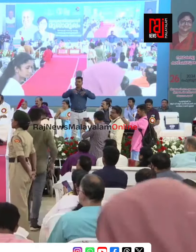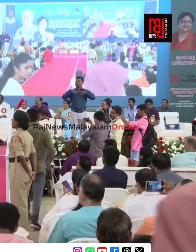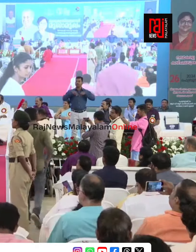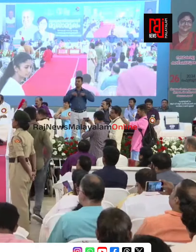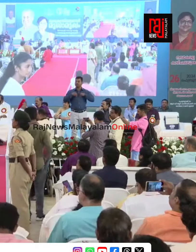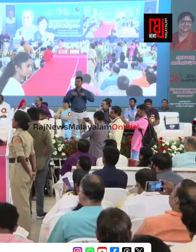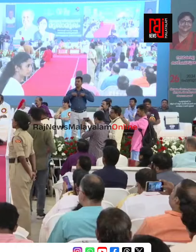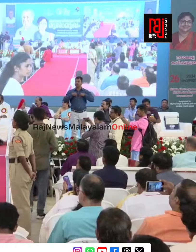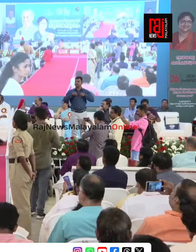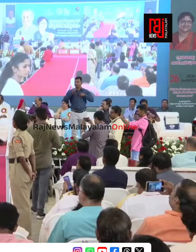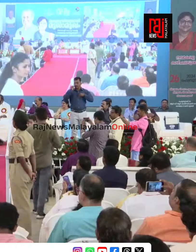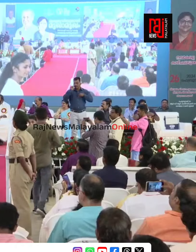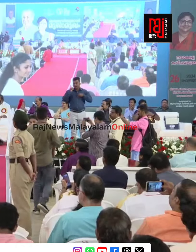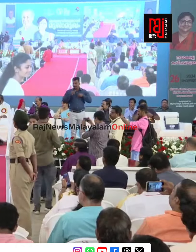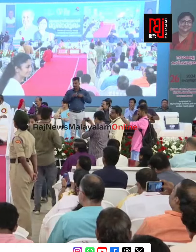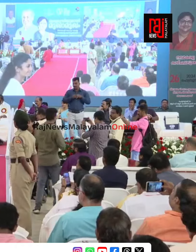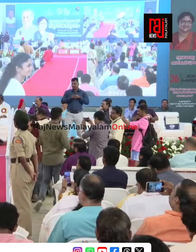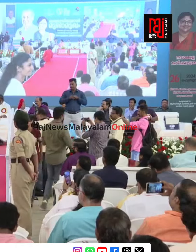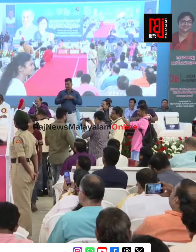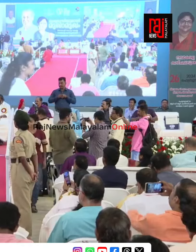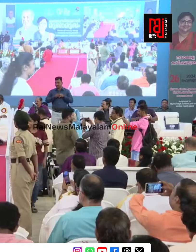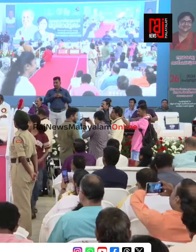ആ നിരക്ക്